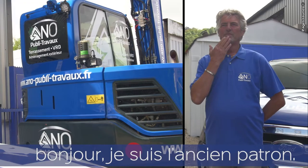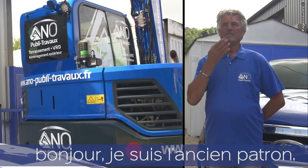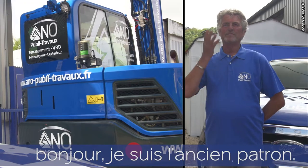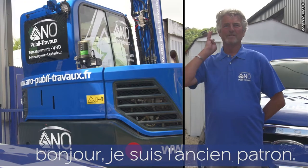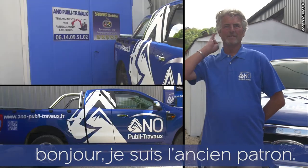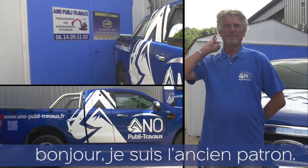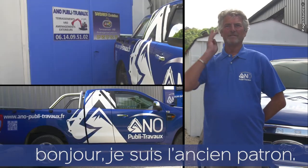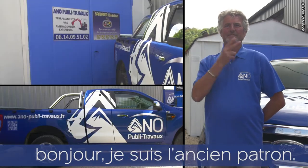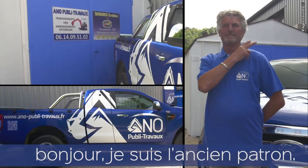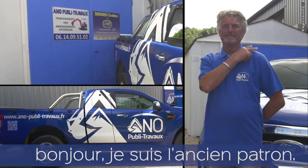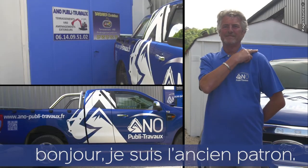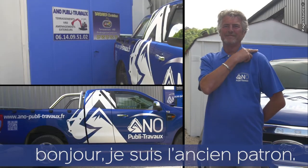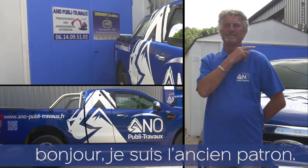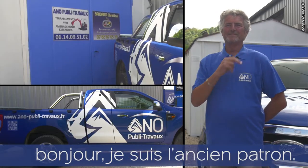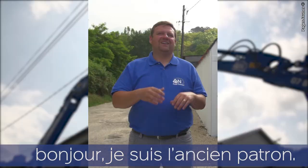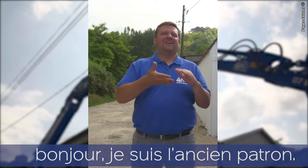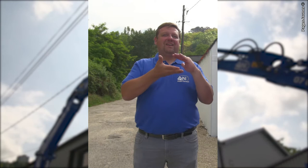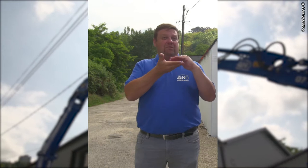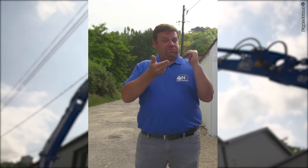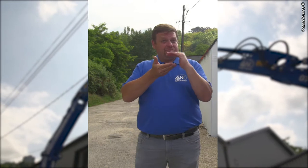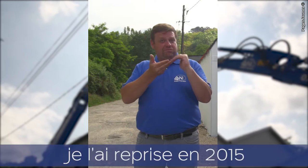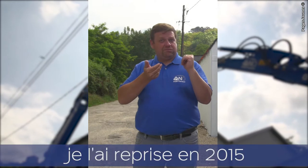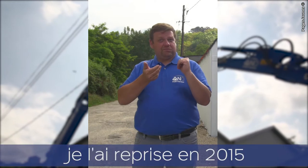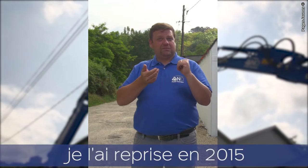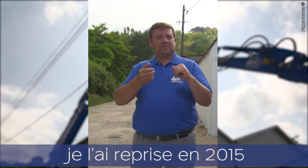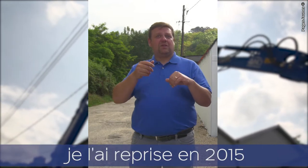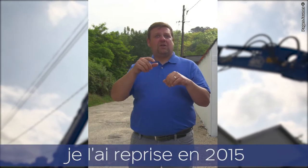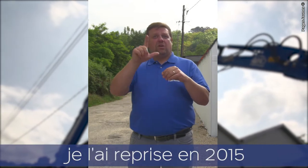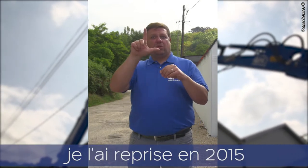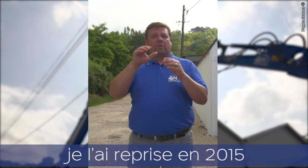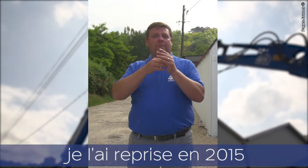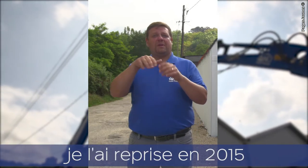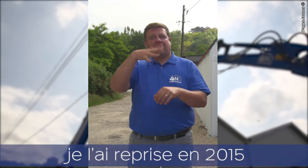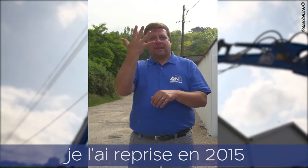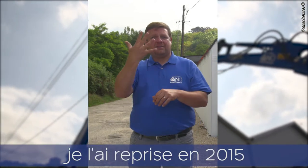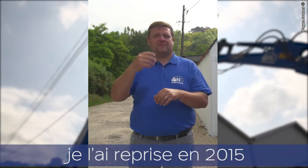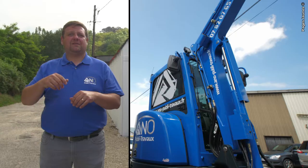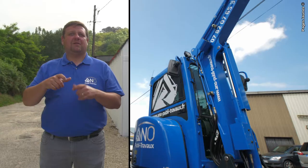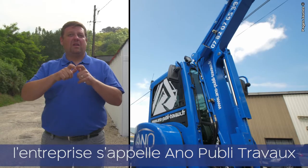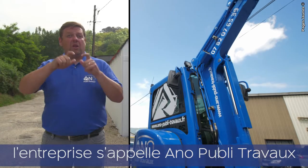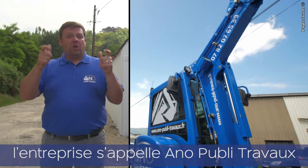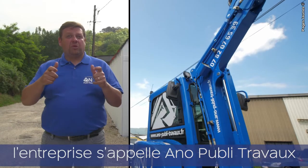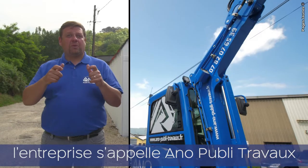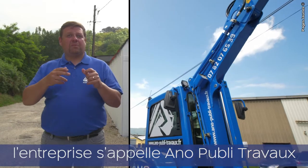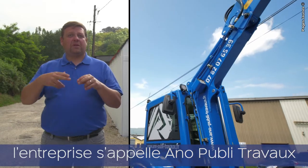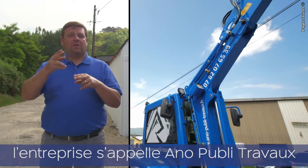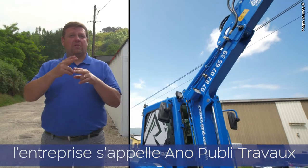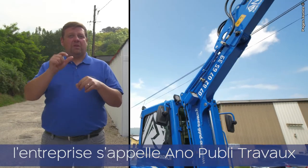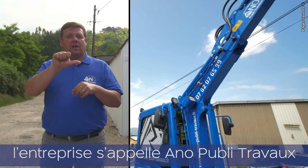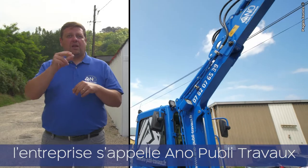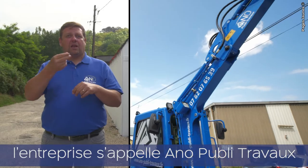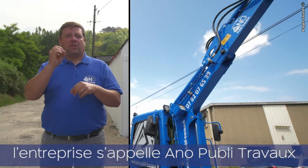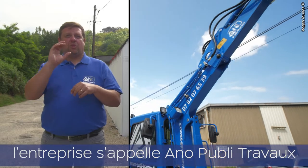Bonjour, je suis l'ancien patron. Je l'ai reprise en 2015. L'entreprise